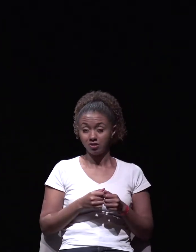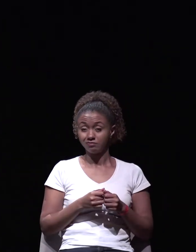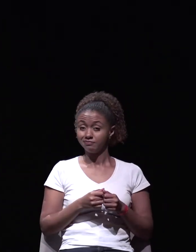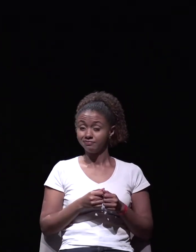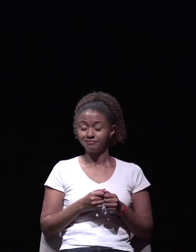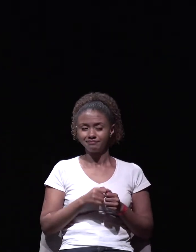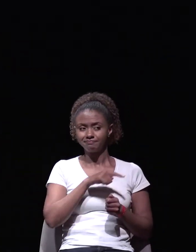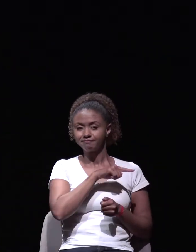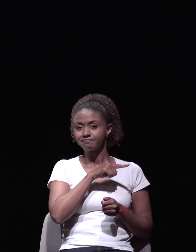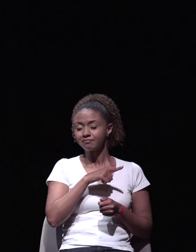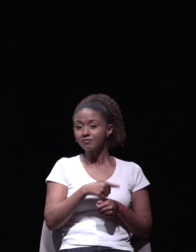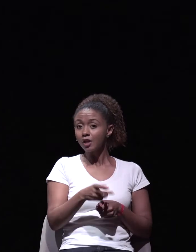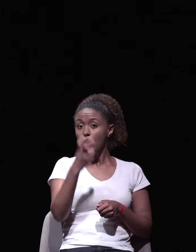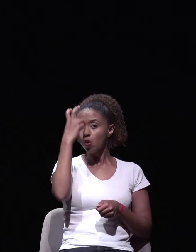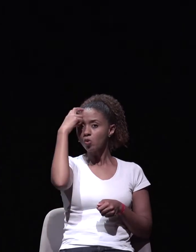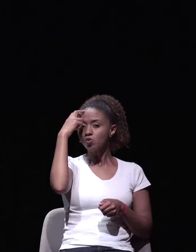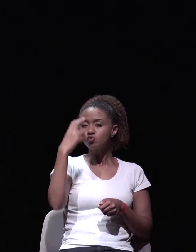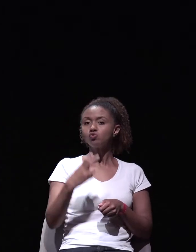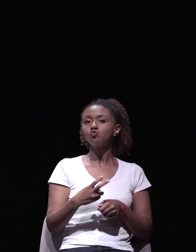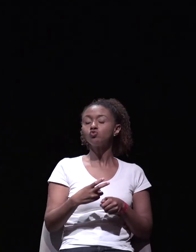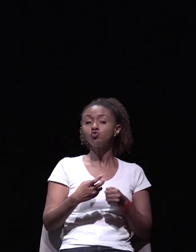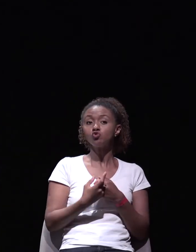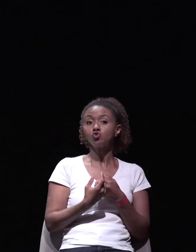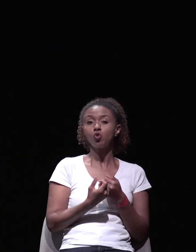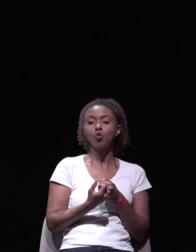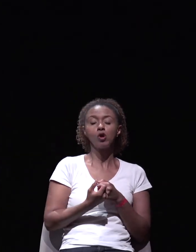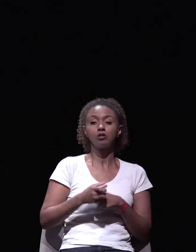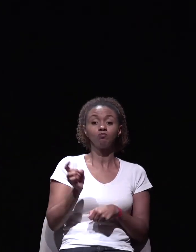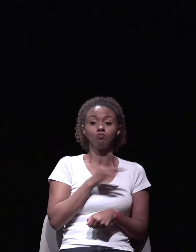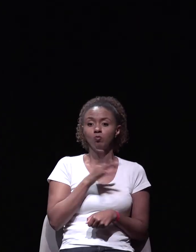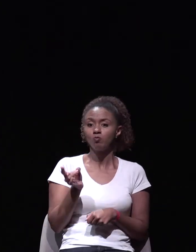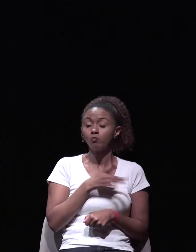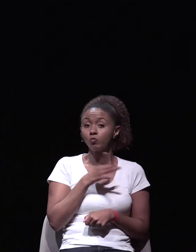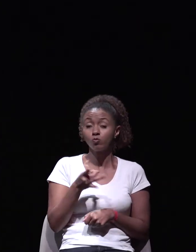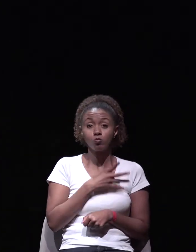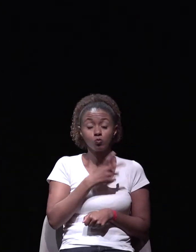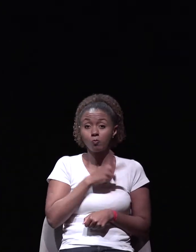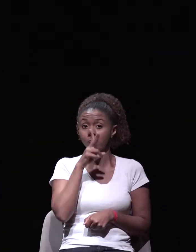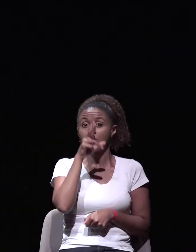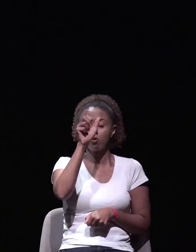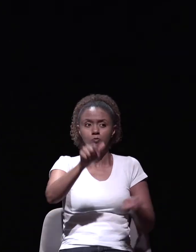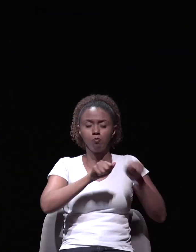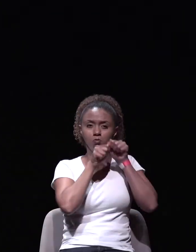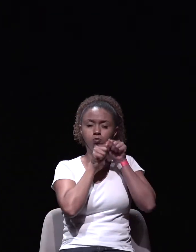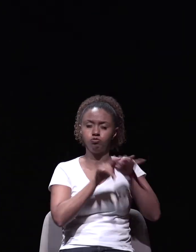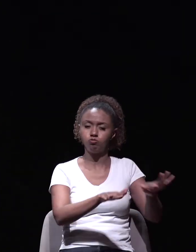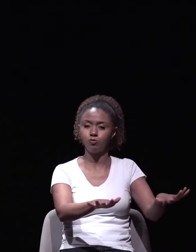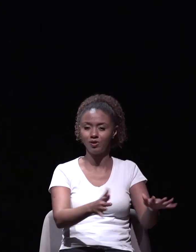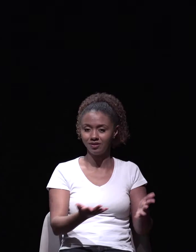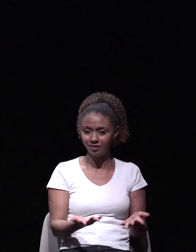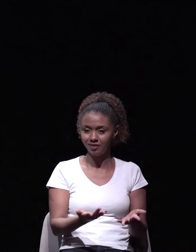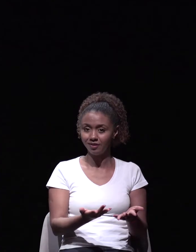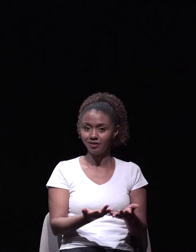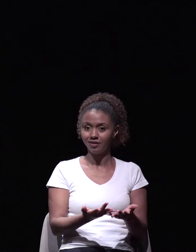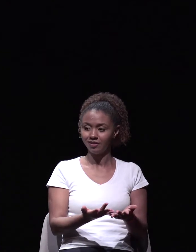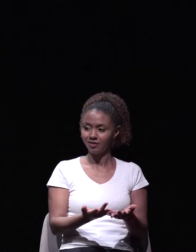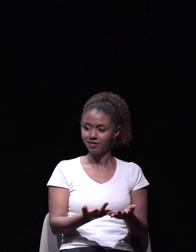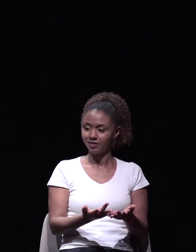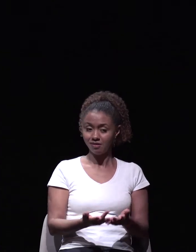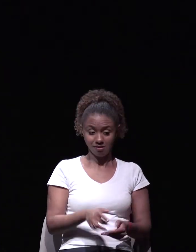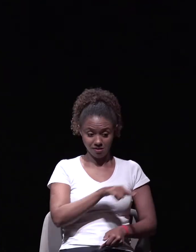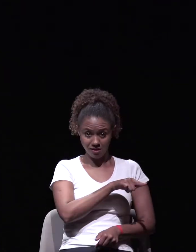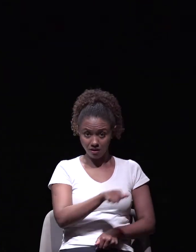era uma cultura de disseminação de terror absoluto, né? Sendo que nessas marchas,